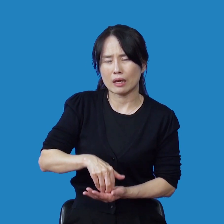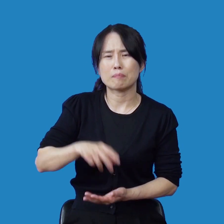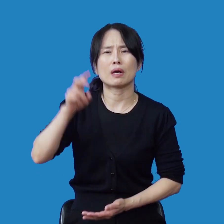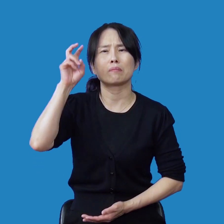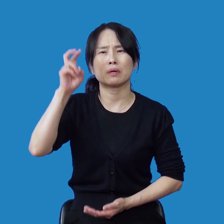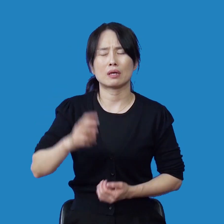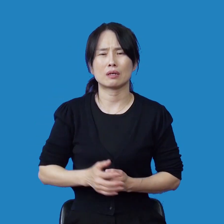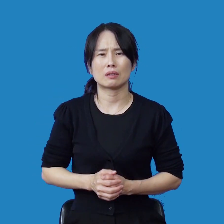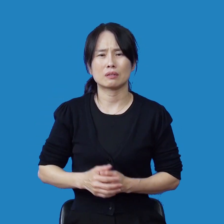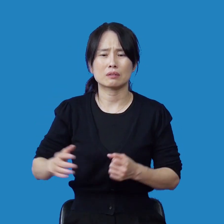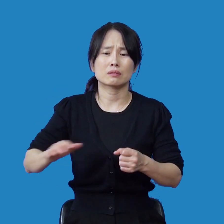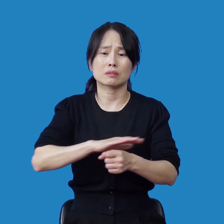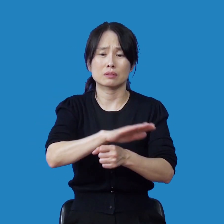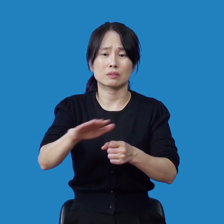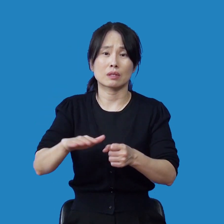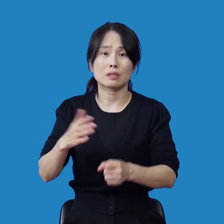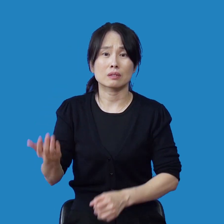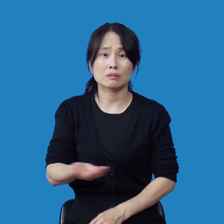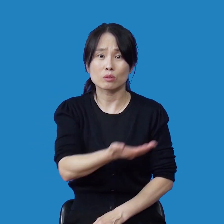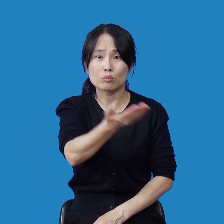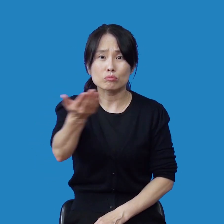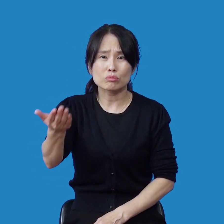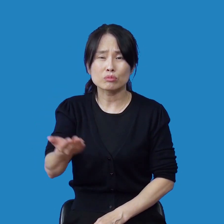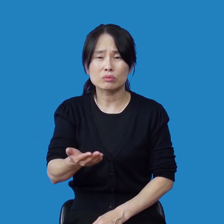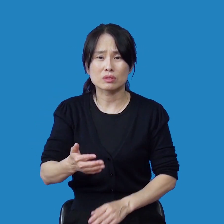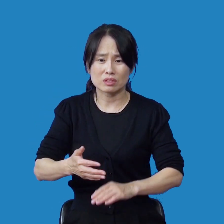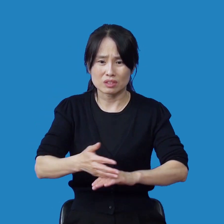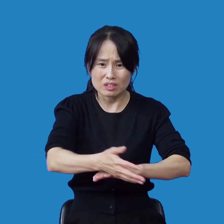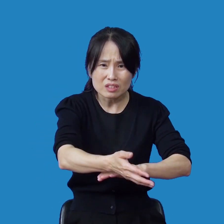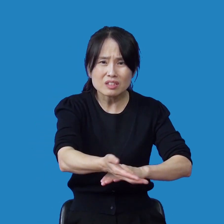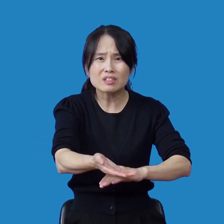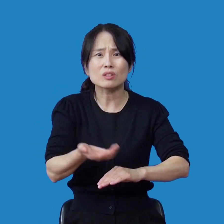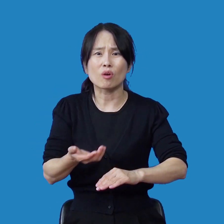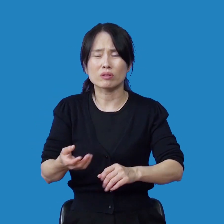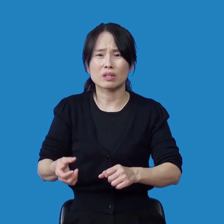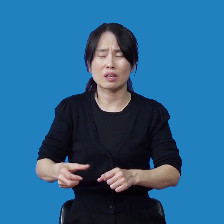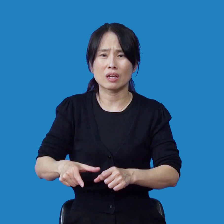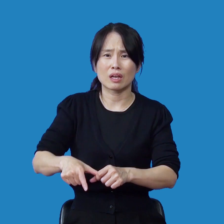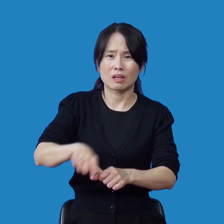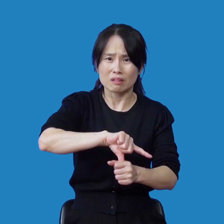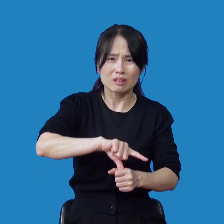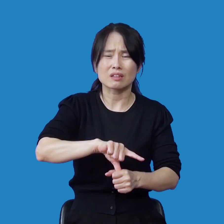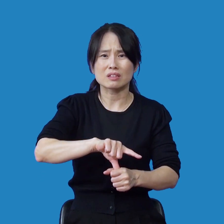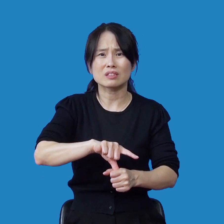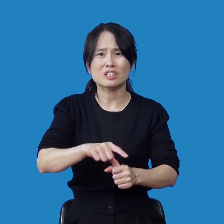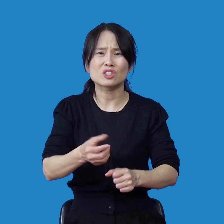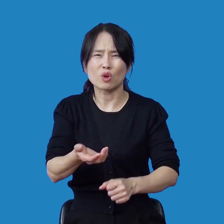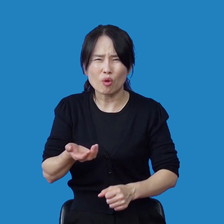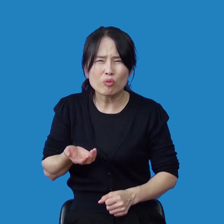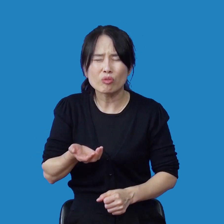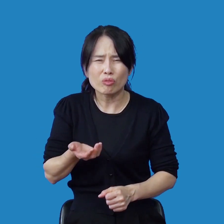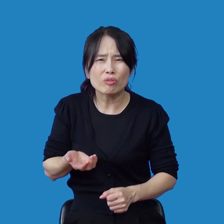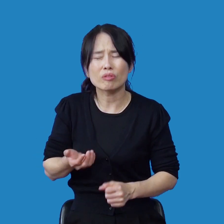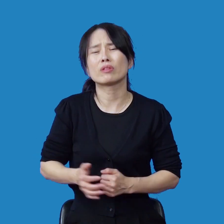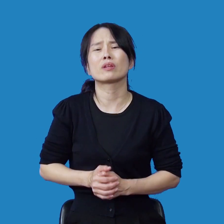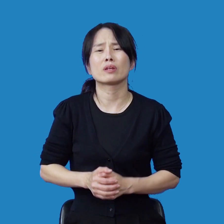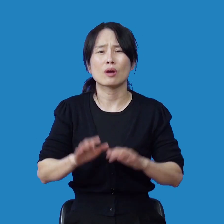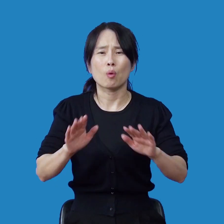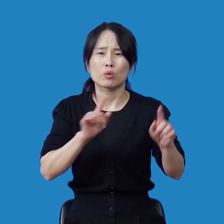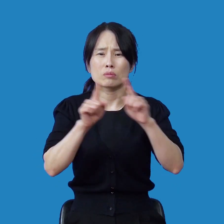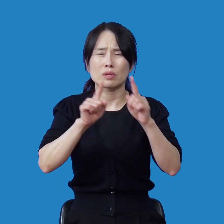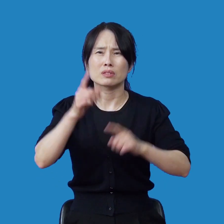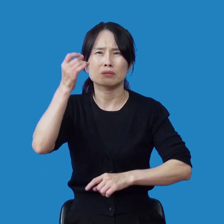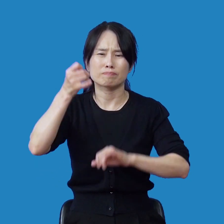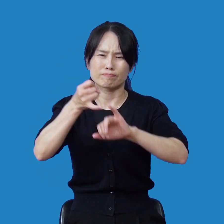사랑하는 우리 서문가족 여러분, 너무 늦기 전에 오늘 들은 말씀을 꼭 기억하고